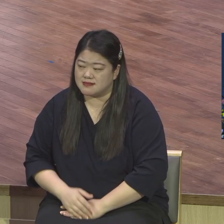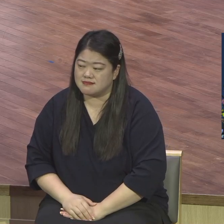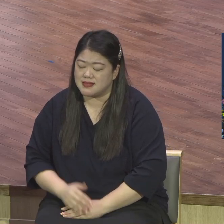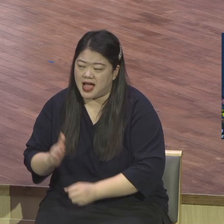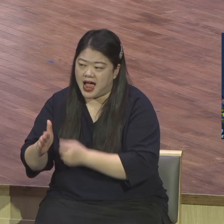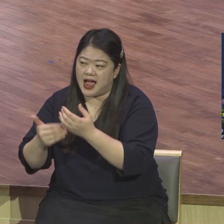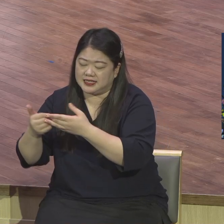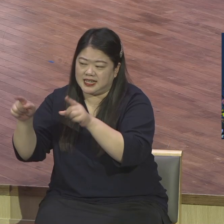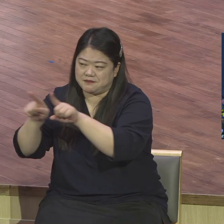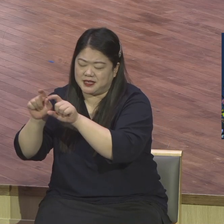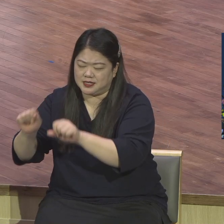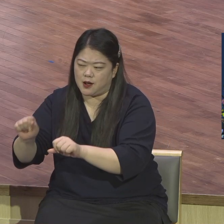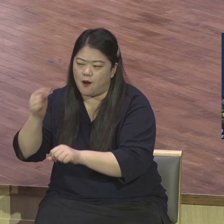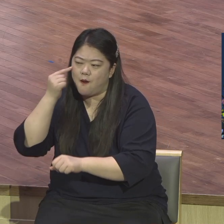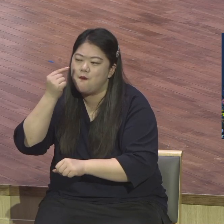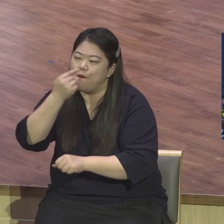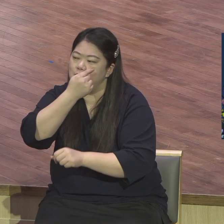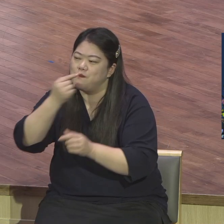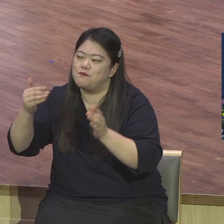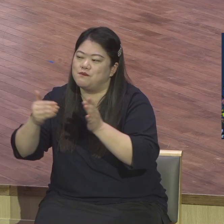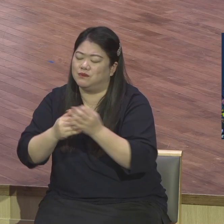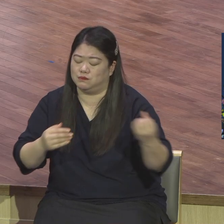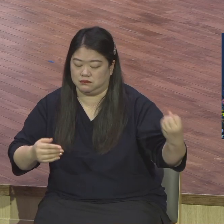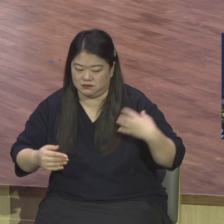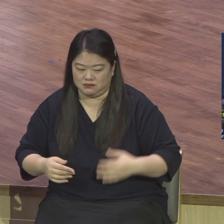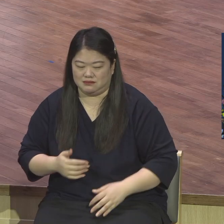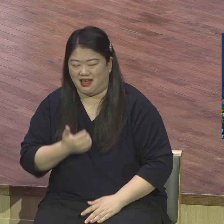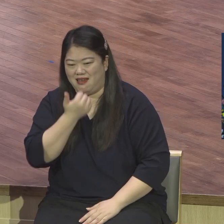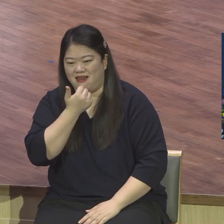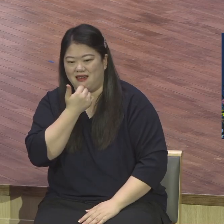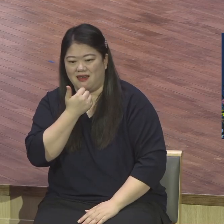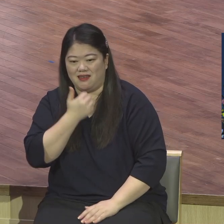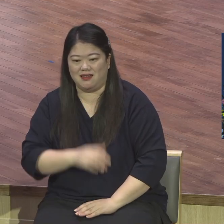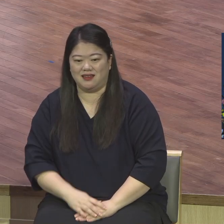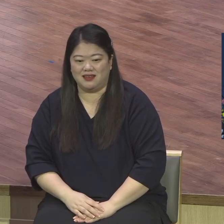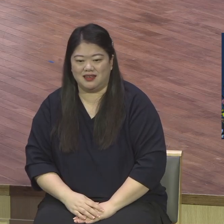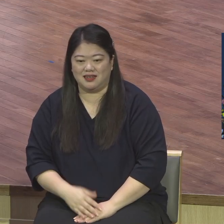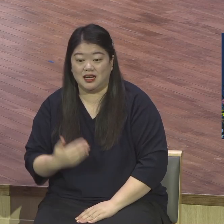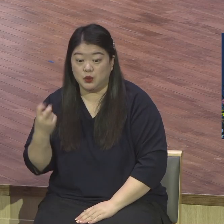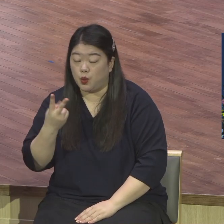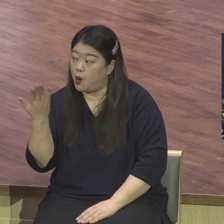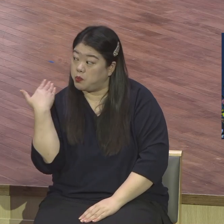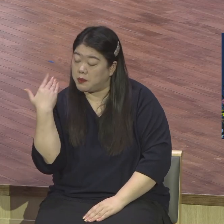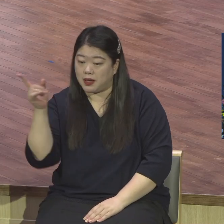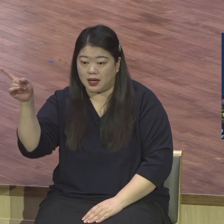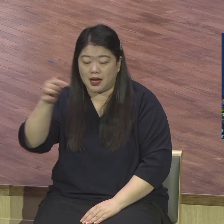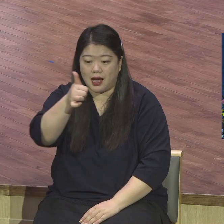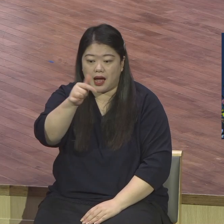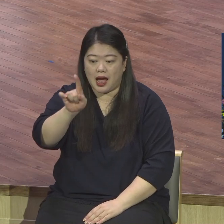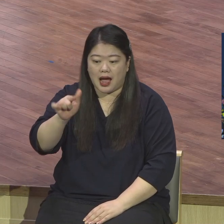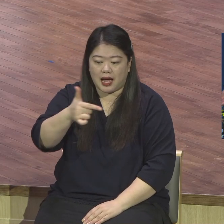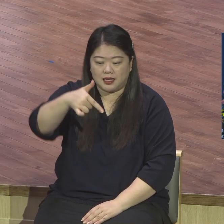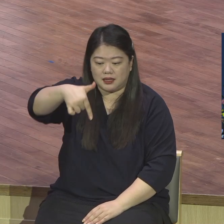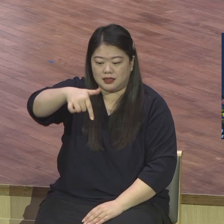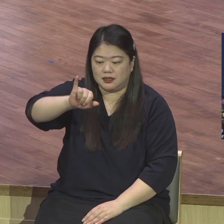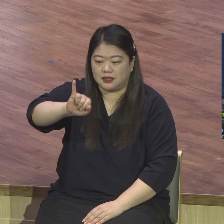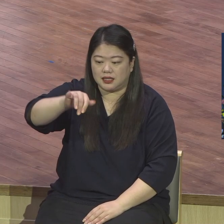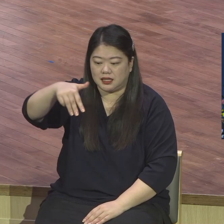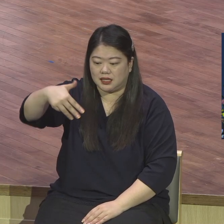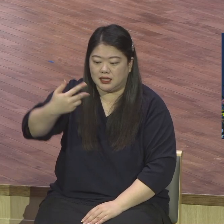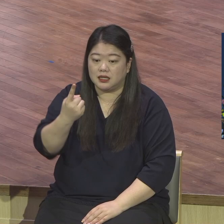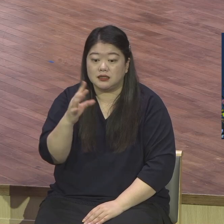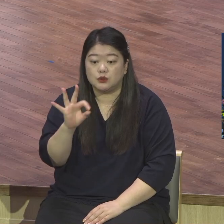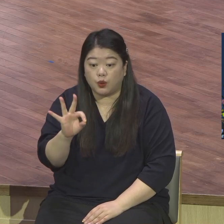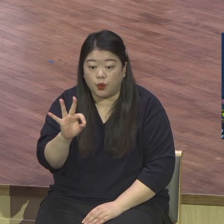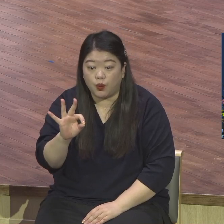담당 한기총 담당이 얼마나 한기총이 문제냐. 어? 목사